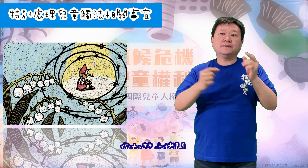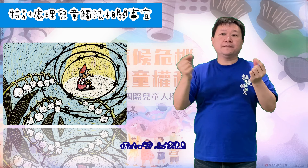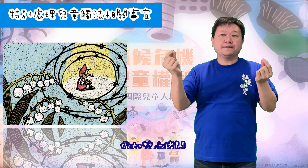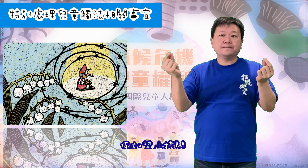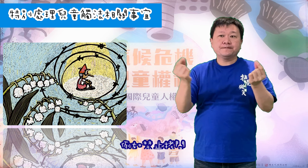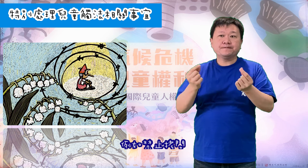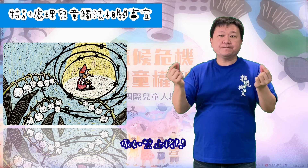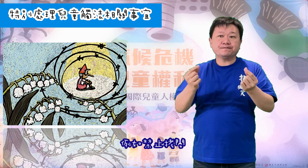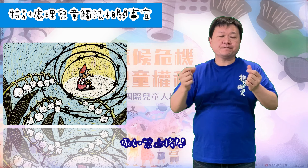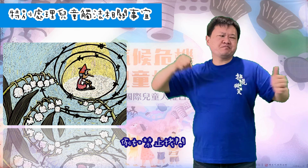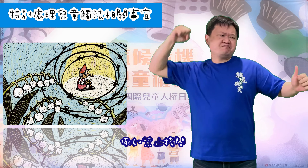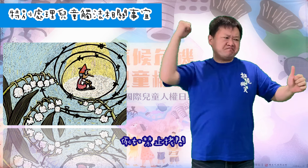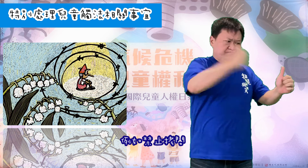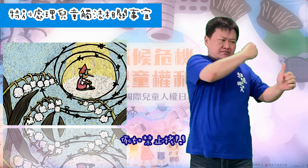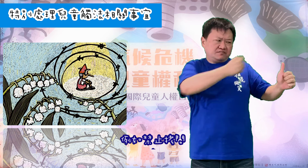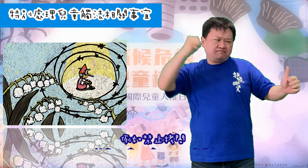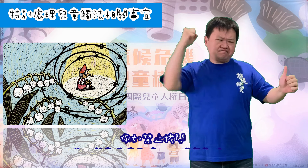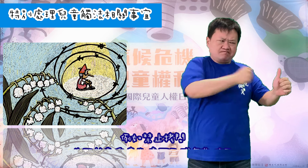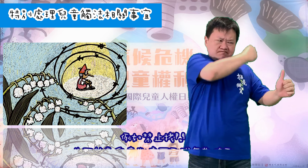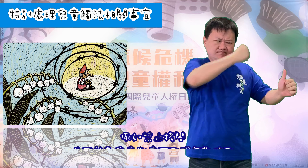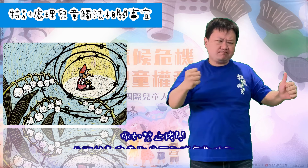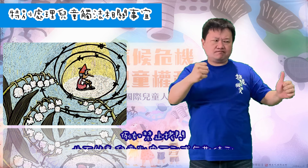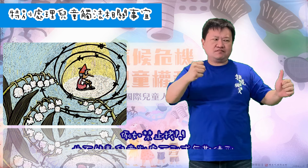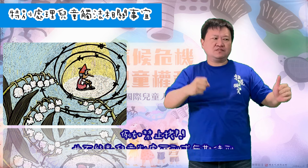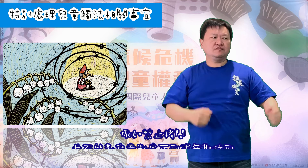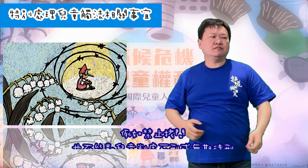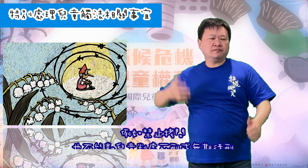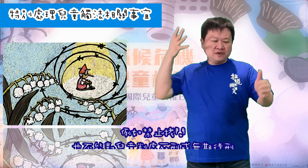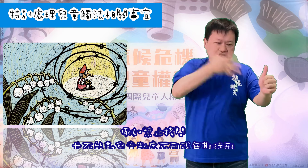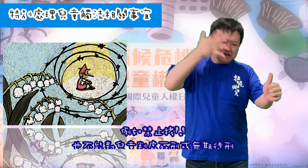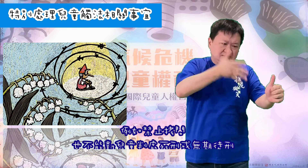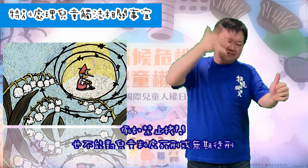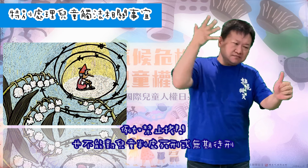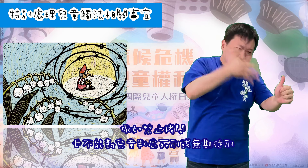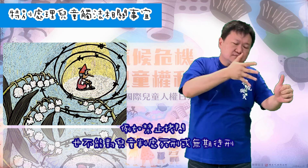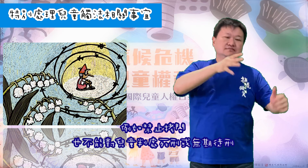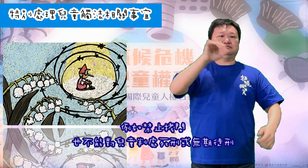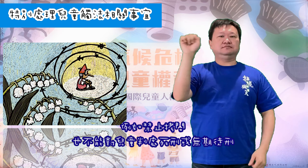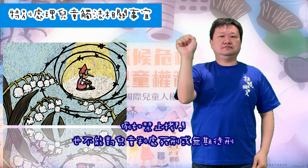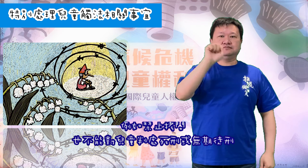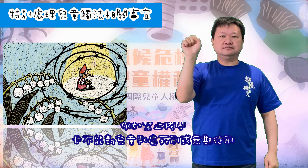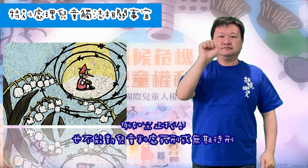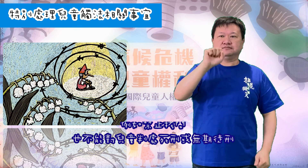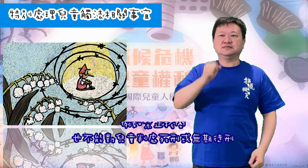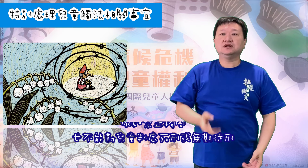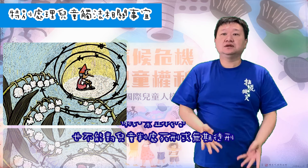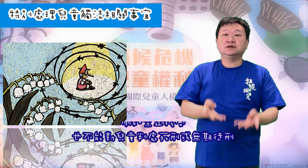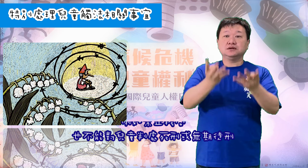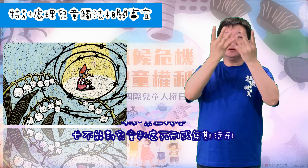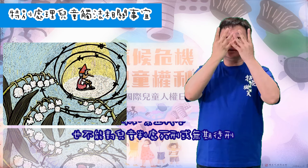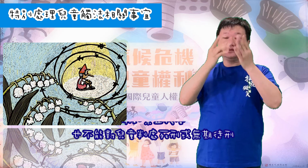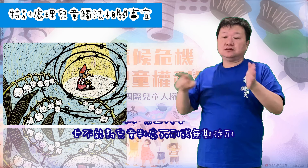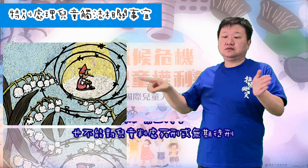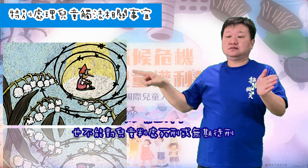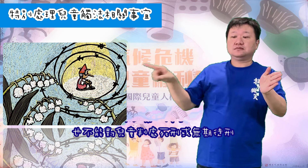量，例如禁止拷问，也不能对儿童判